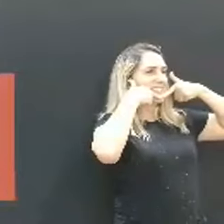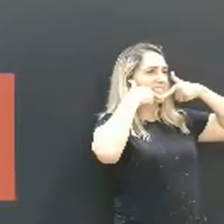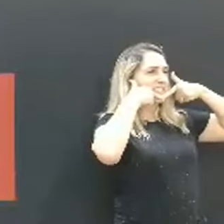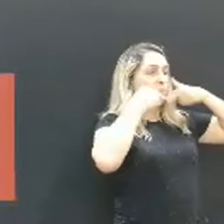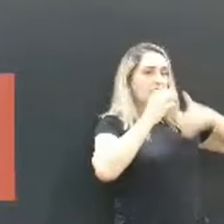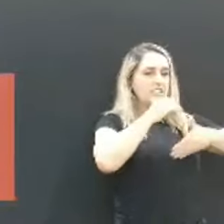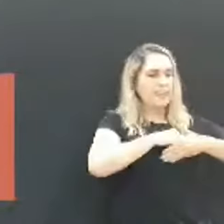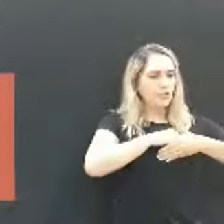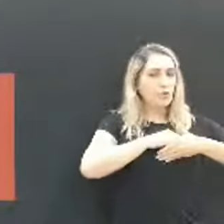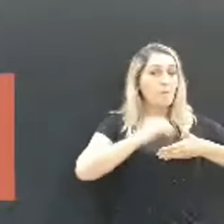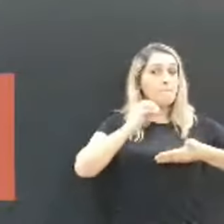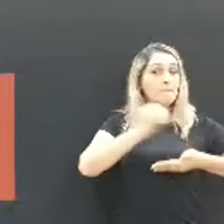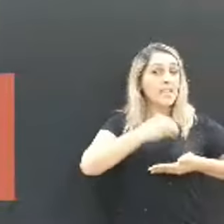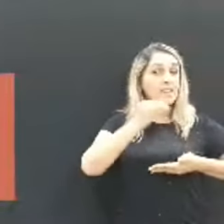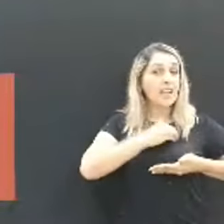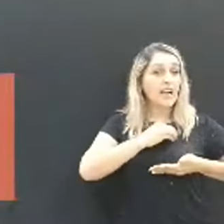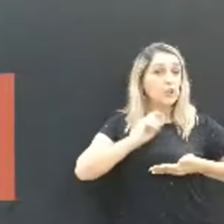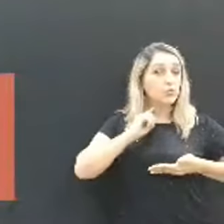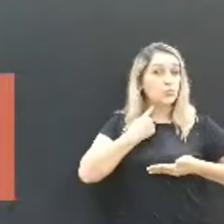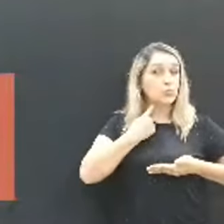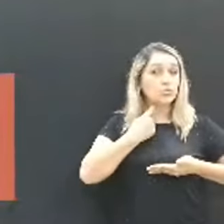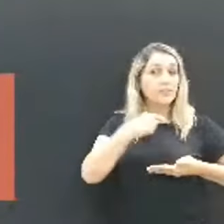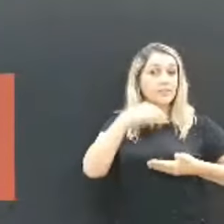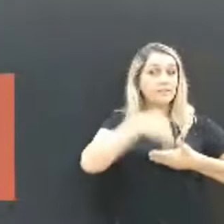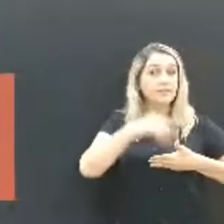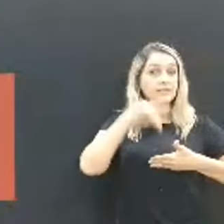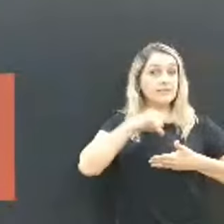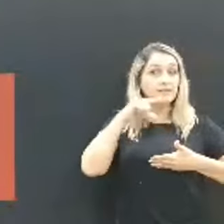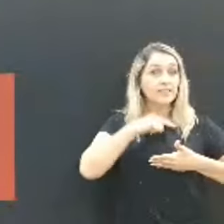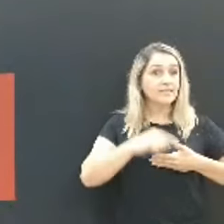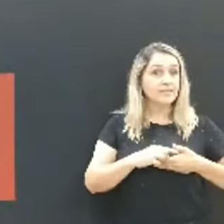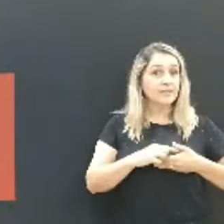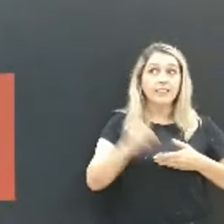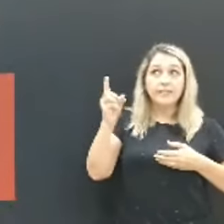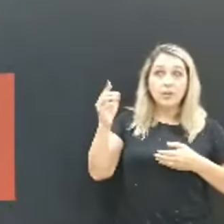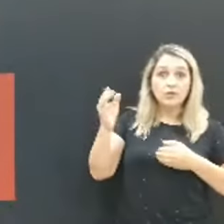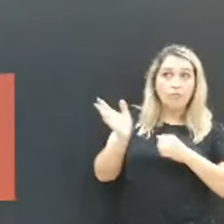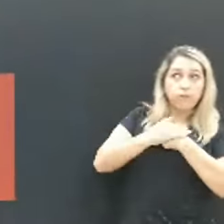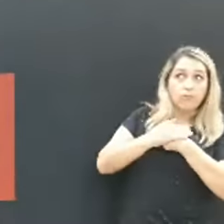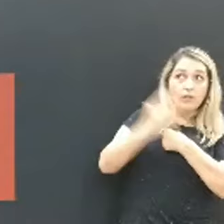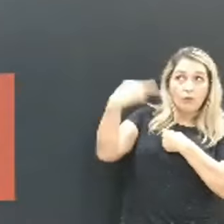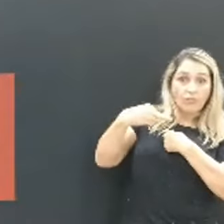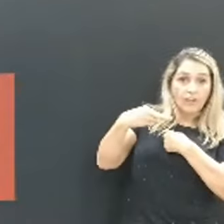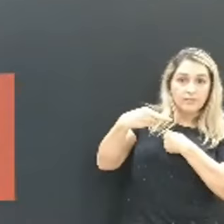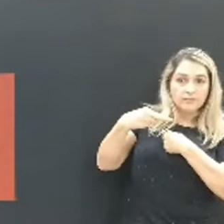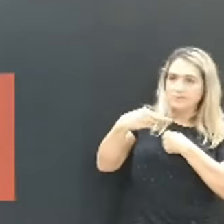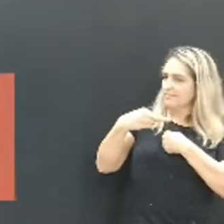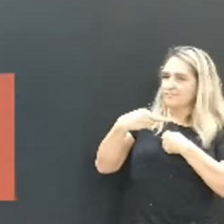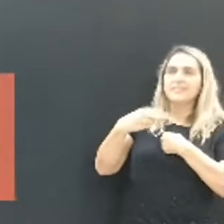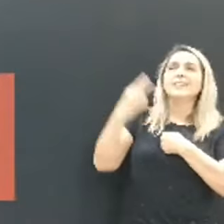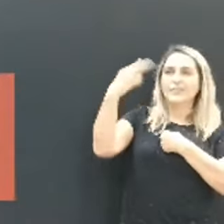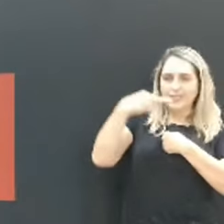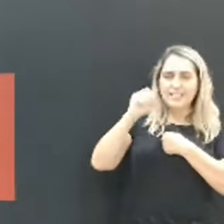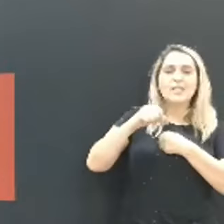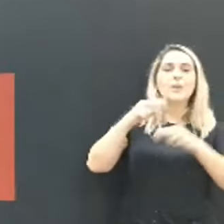vou usar uma máscara que as pessoas vão achar que eu estou feliz. Mas dentro do meu coração tem tristeza, tem angústia. As